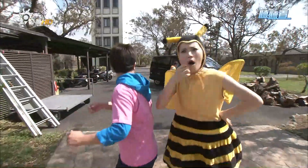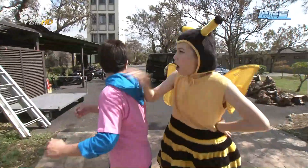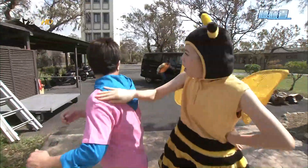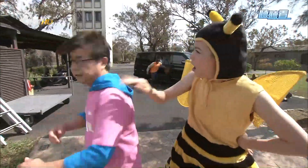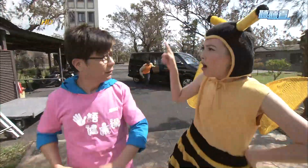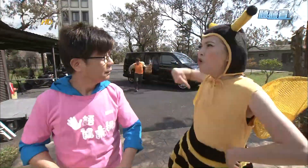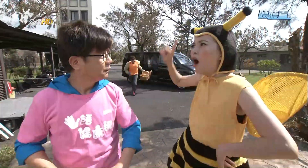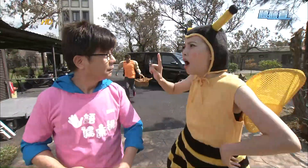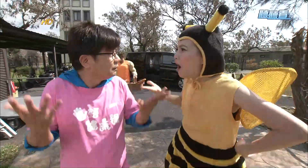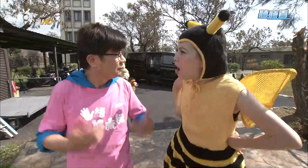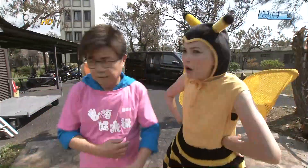了。